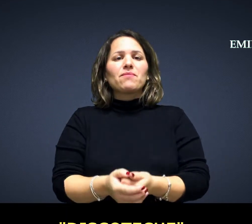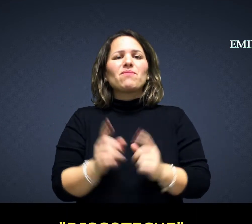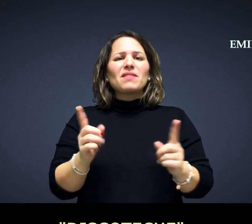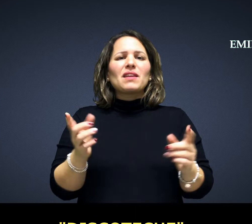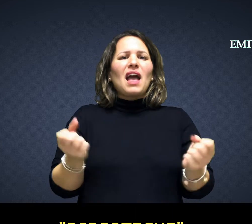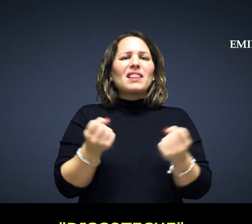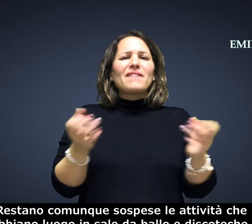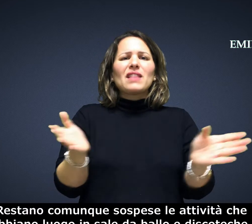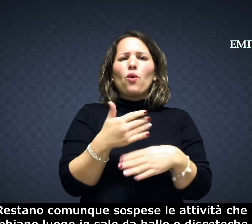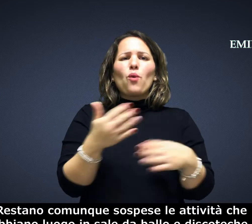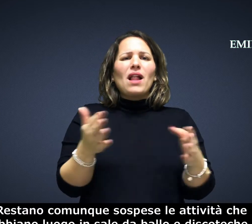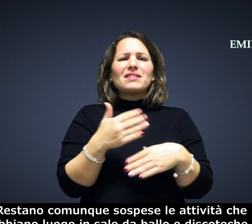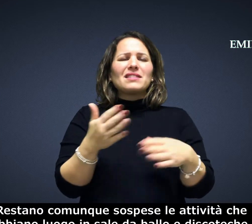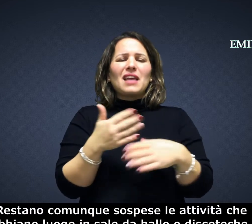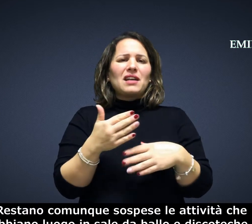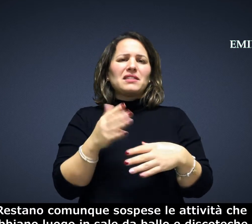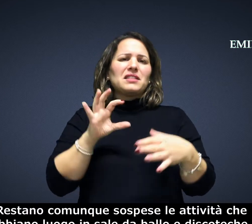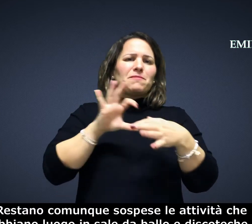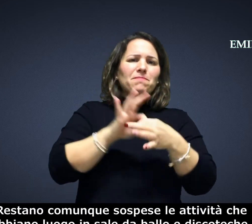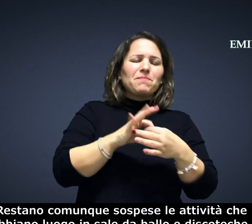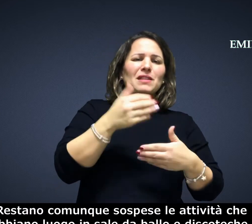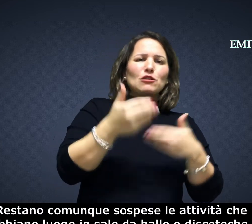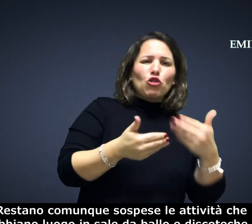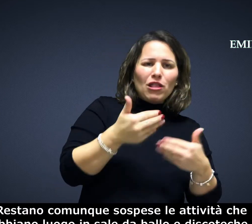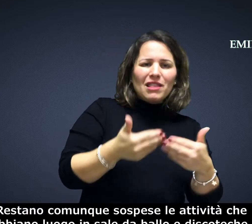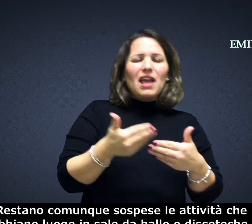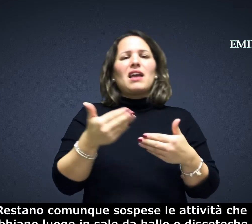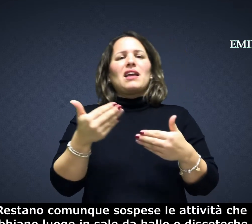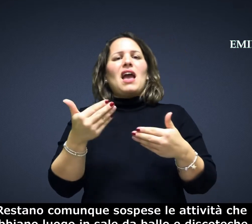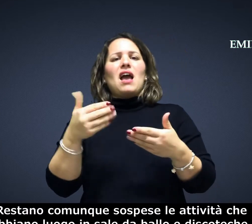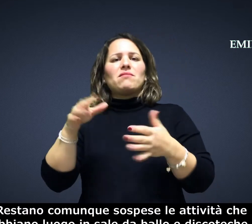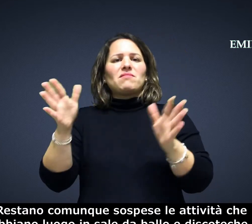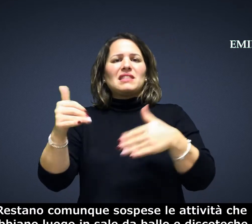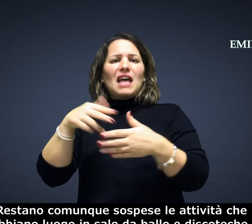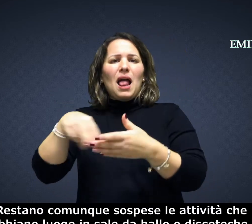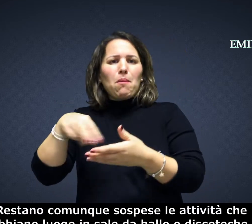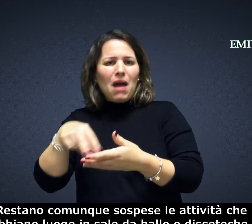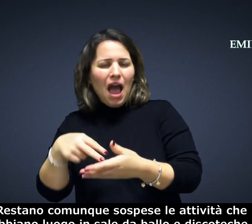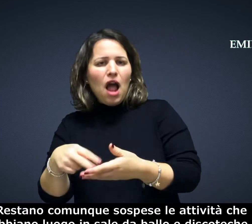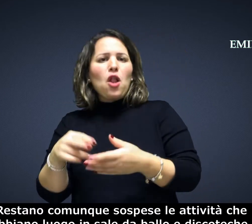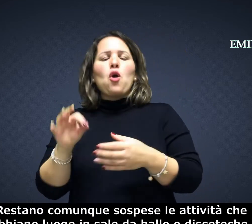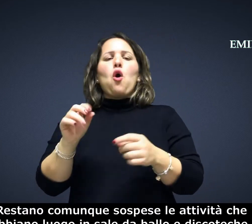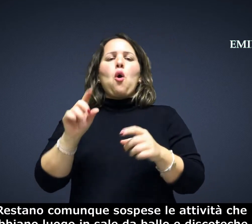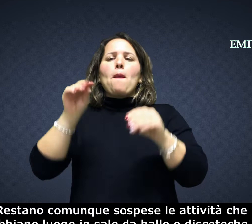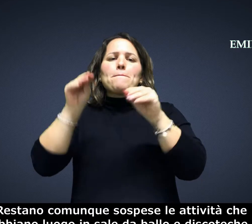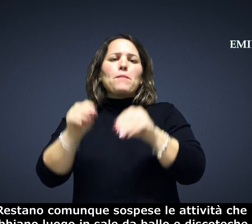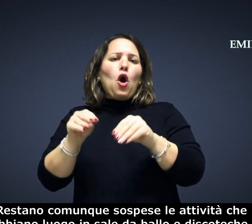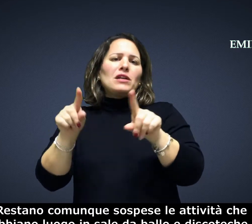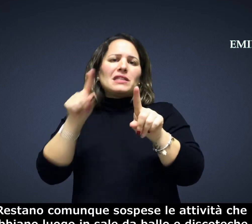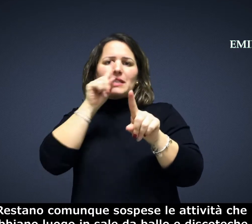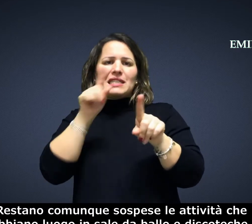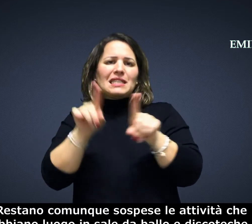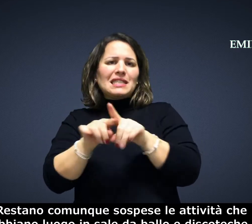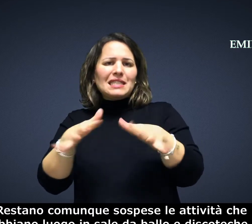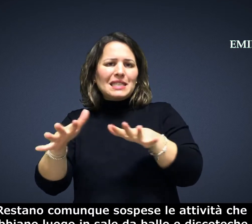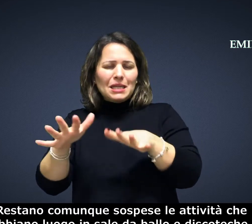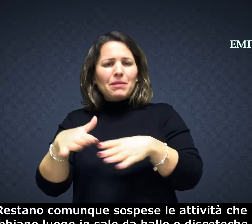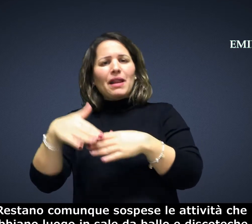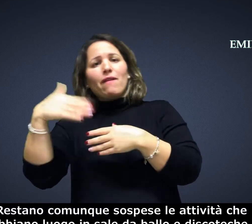Discoteche. Restano comunque sospese le attività che abbiano luogo in sale da ballo e discoteche e locali assimilati, all'aperto